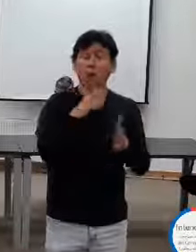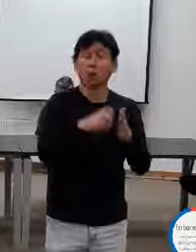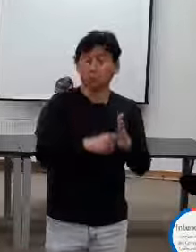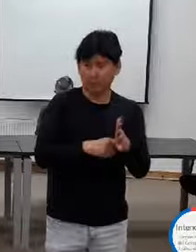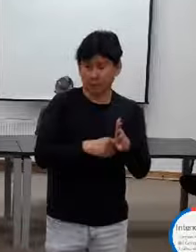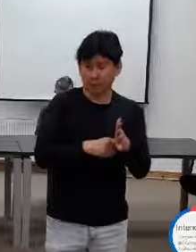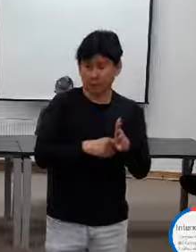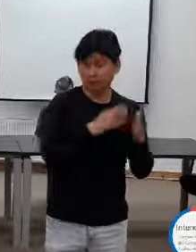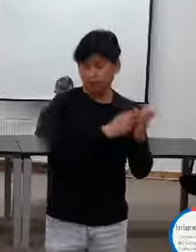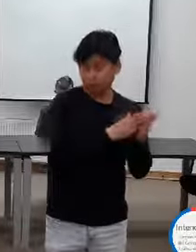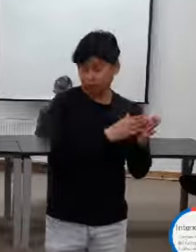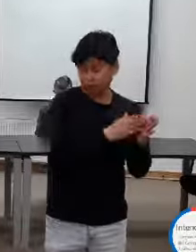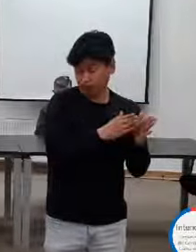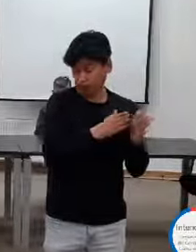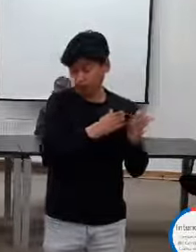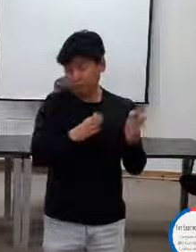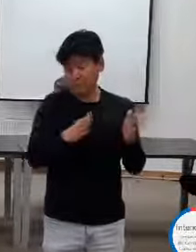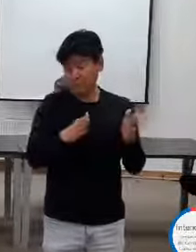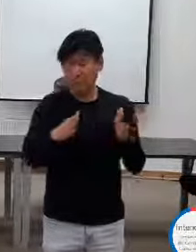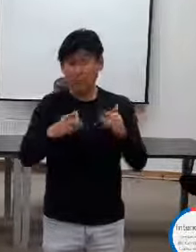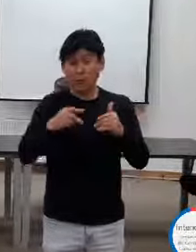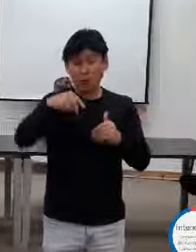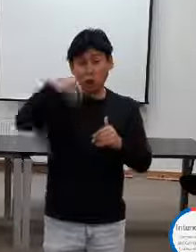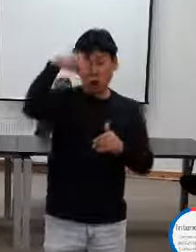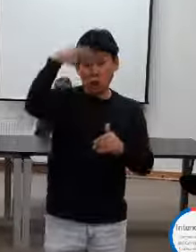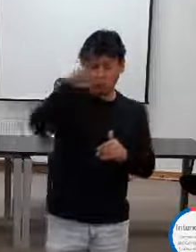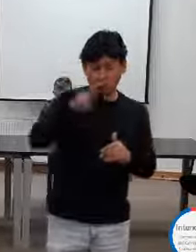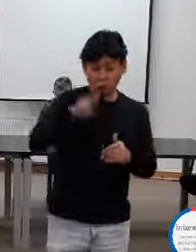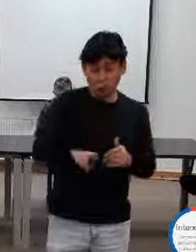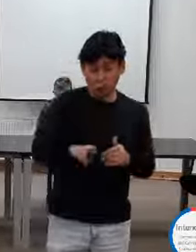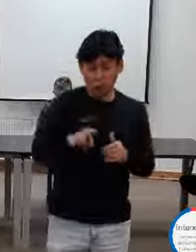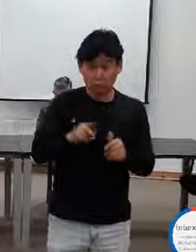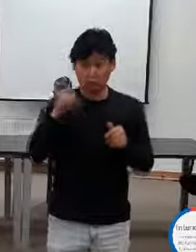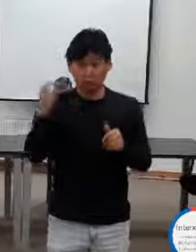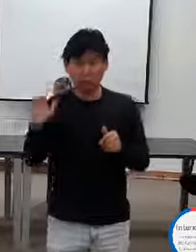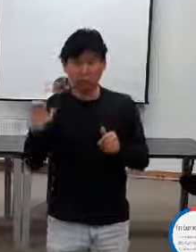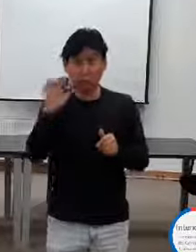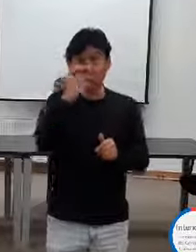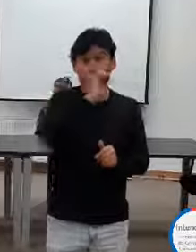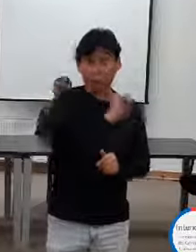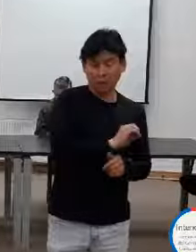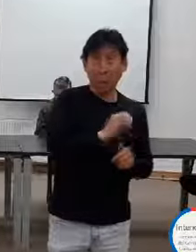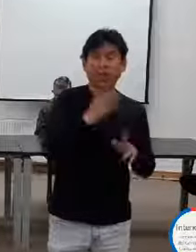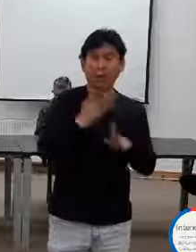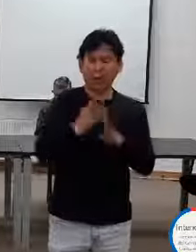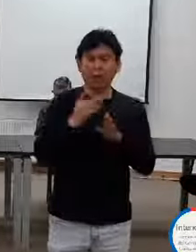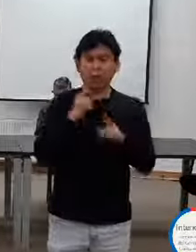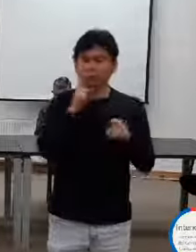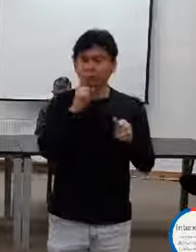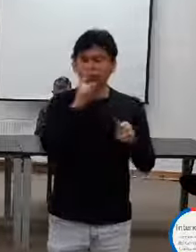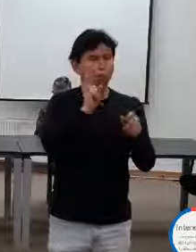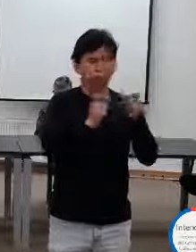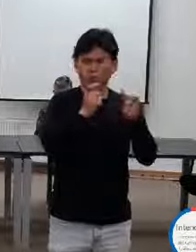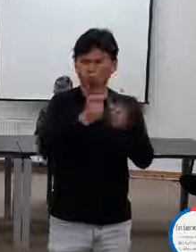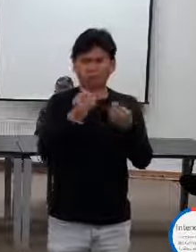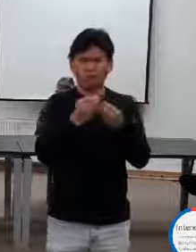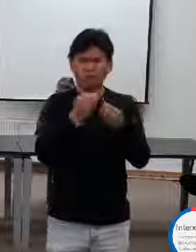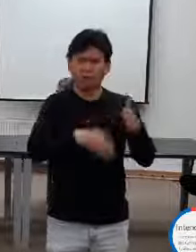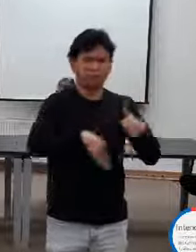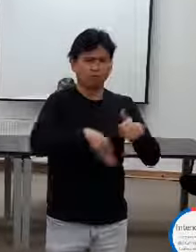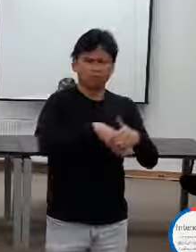y medio, desde los límites de la región de Aysén y a través de las diferentes fronteras, por decirlo así, ha sido devuelta mucha gente